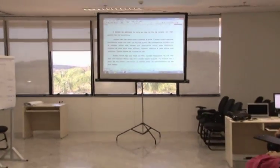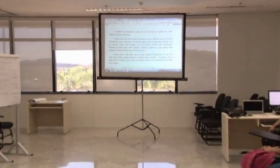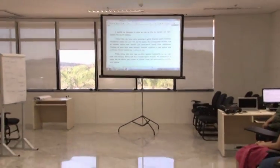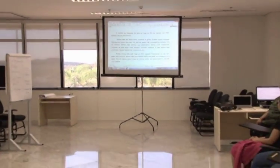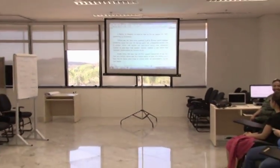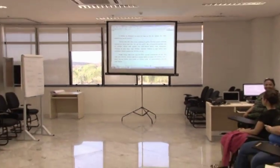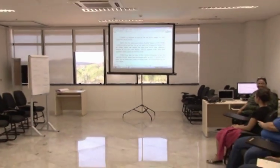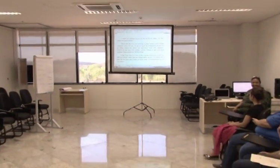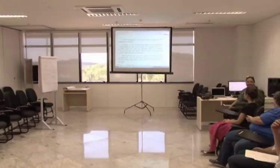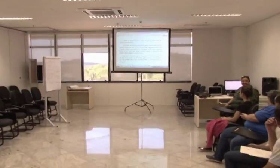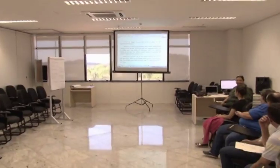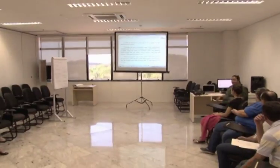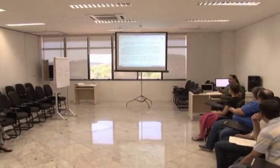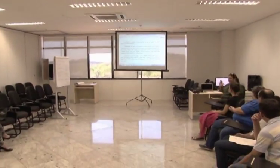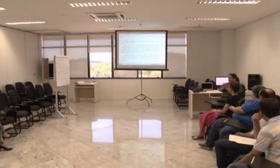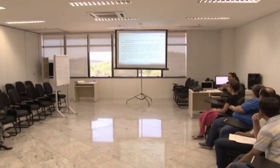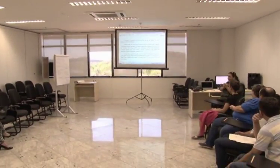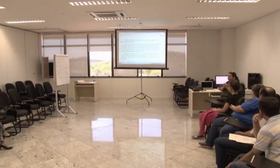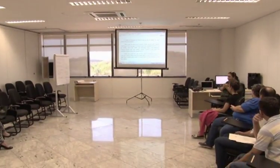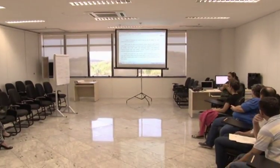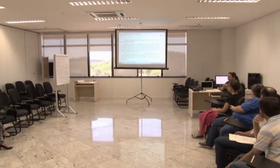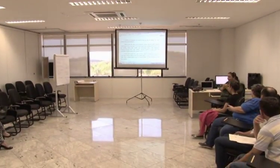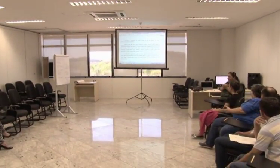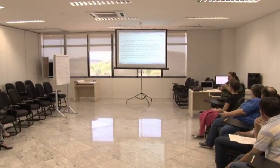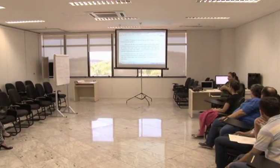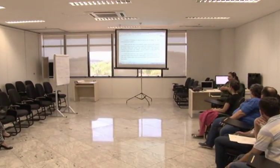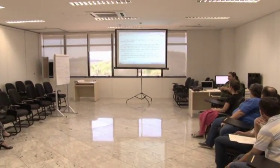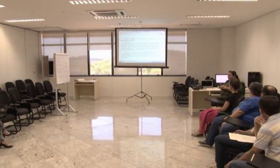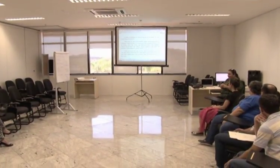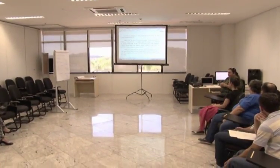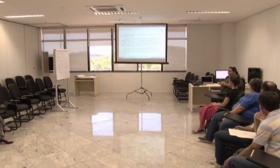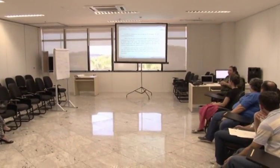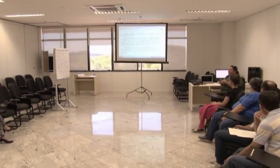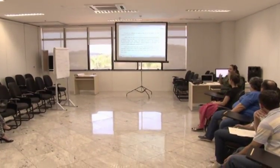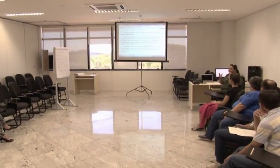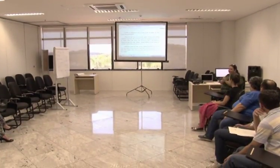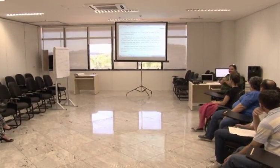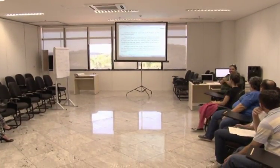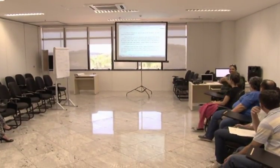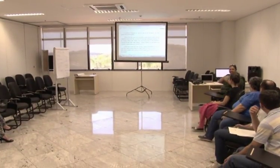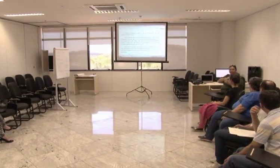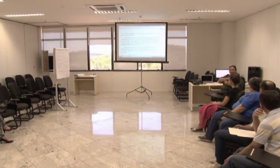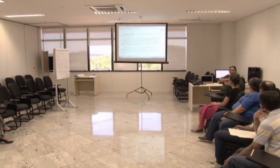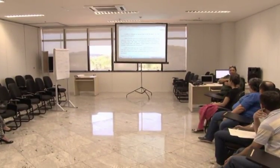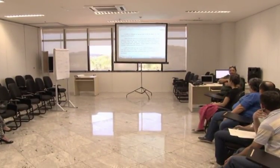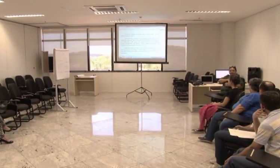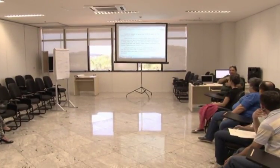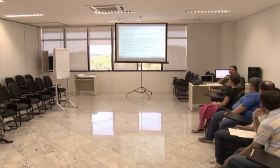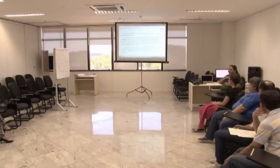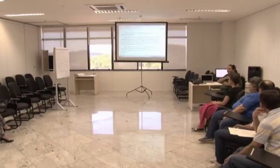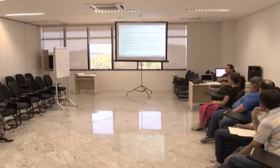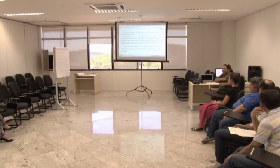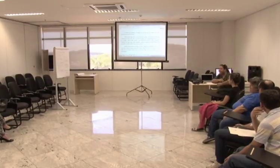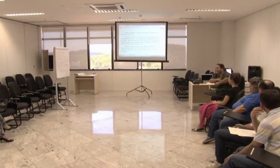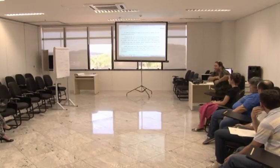é... Vocês todos vão terminar e vão fazer esse texto no final. Vai ser lindo. Muito, muito bom.